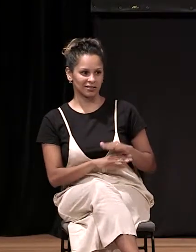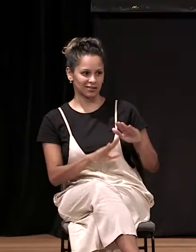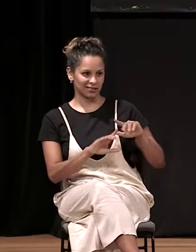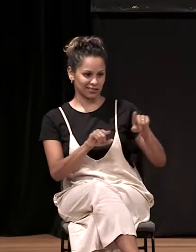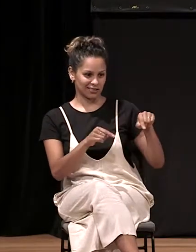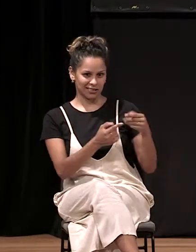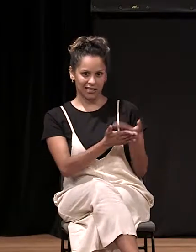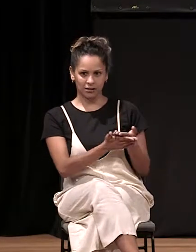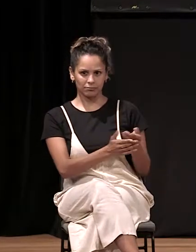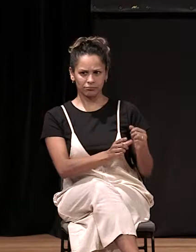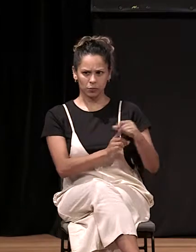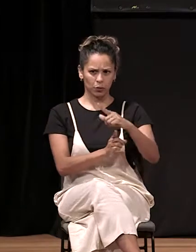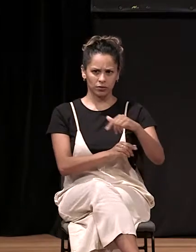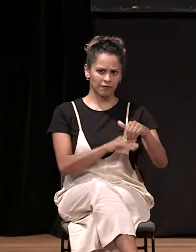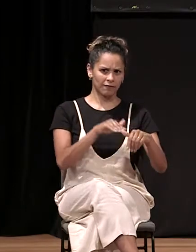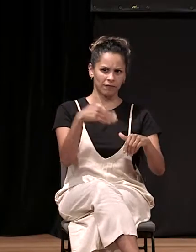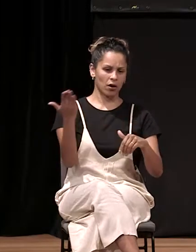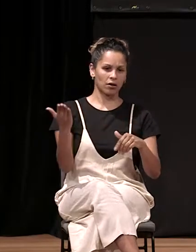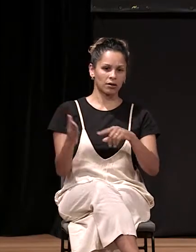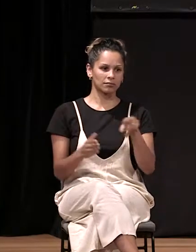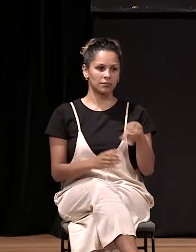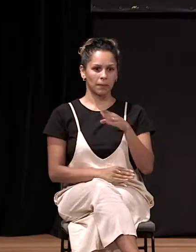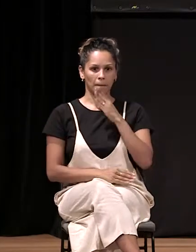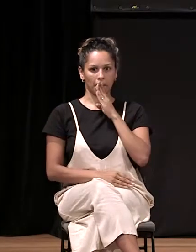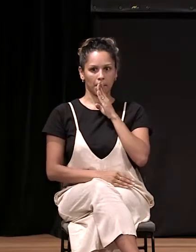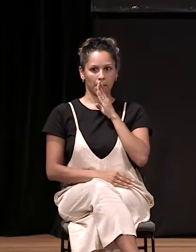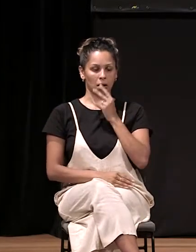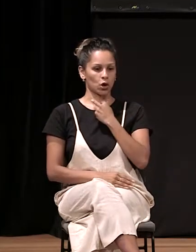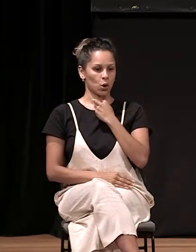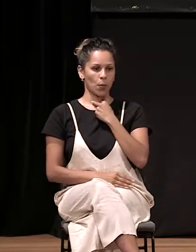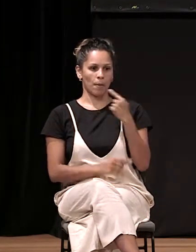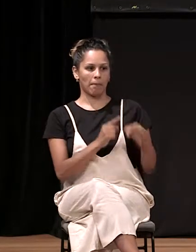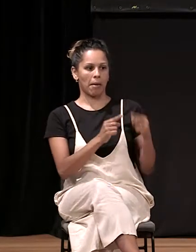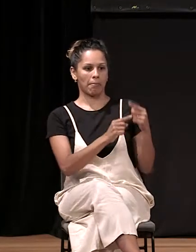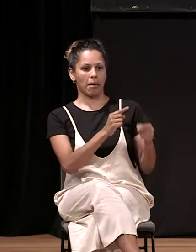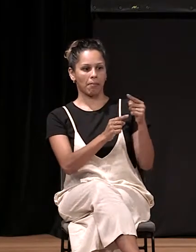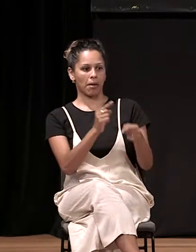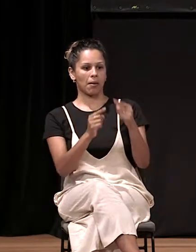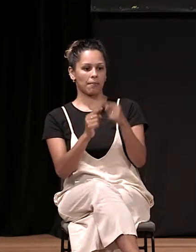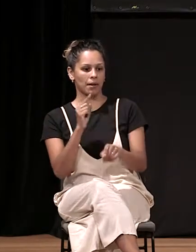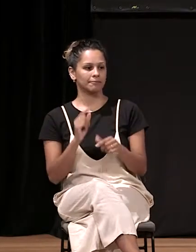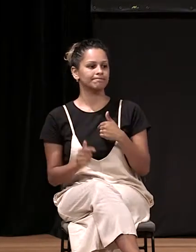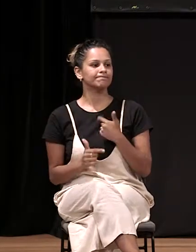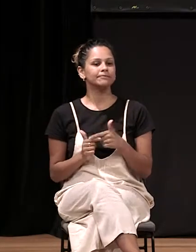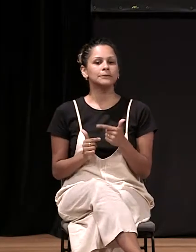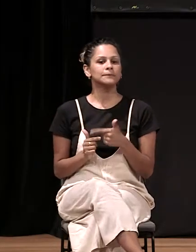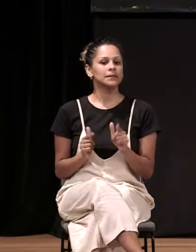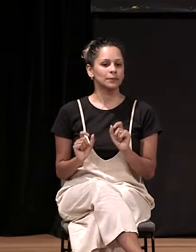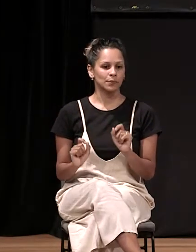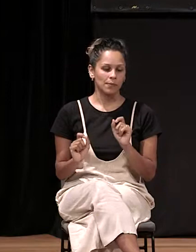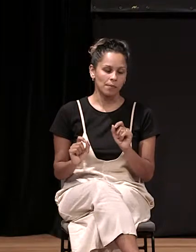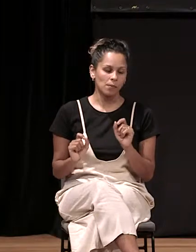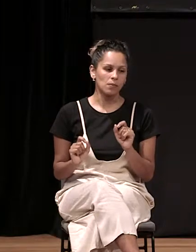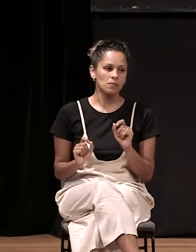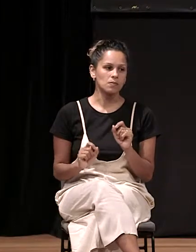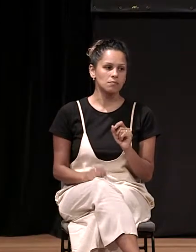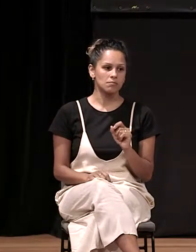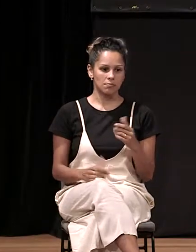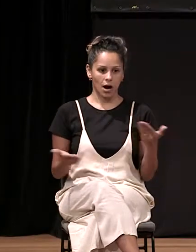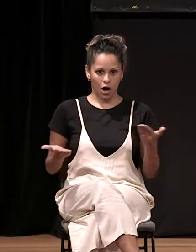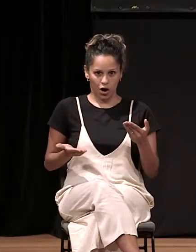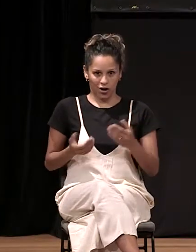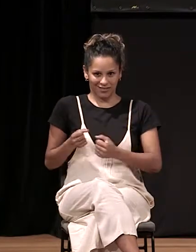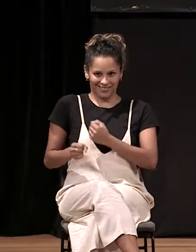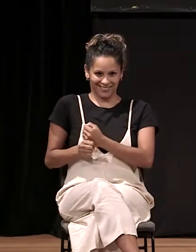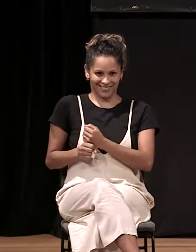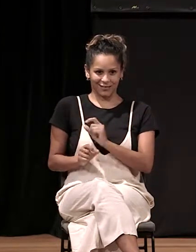elas não podem falar o que elas pensam, e eu estou tendo um problema muito grande esse ano também com